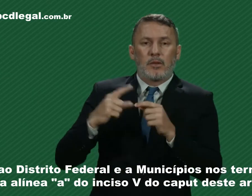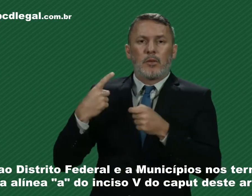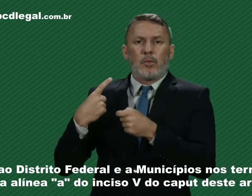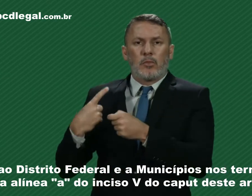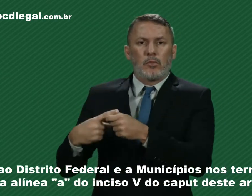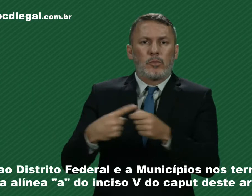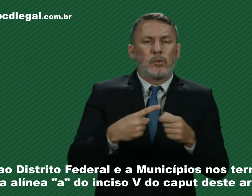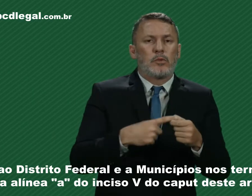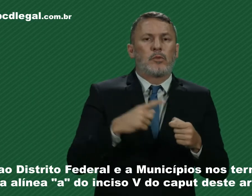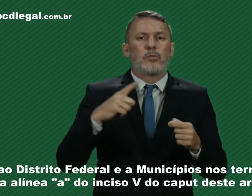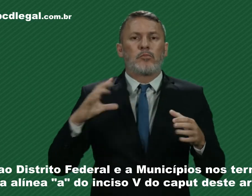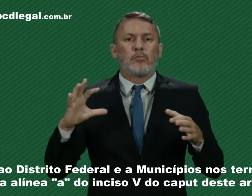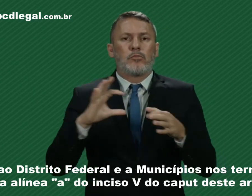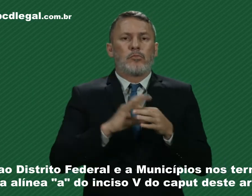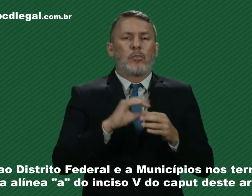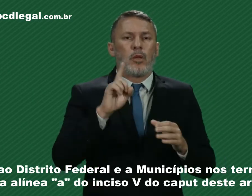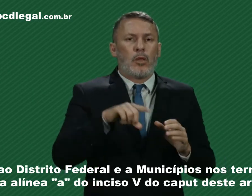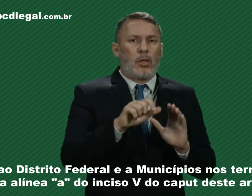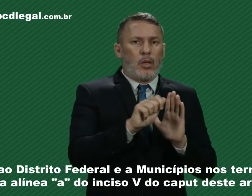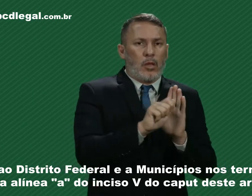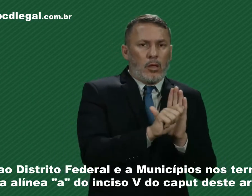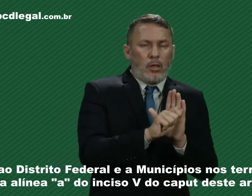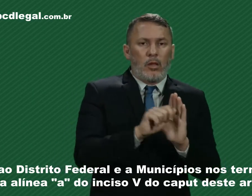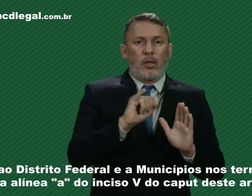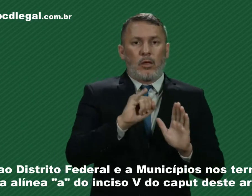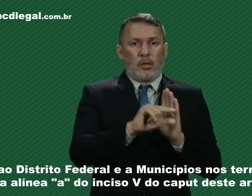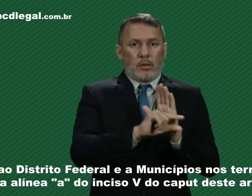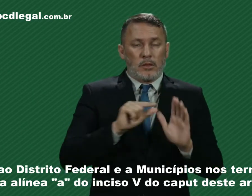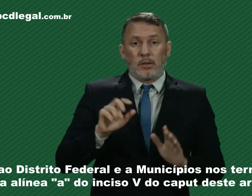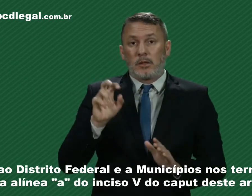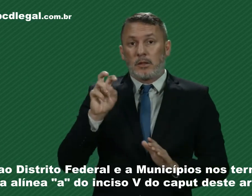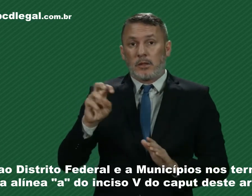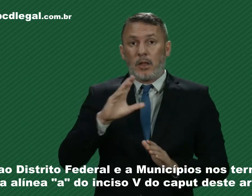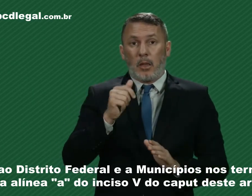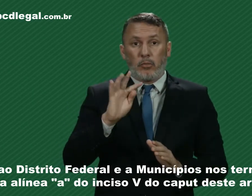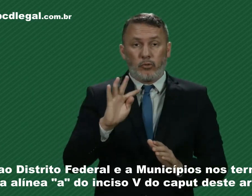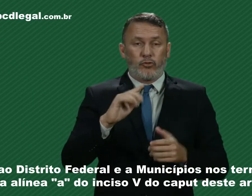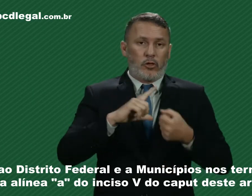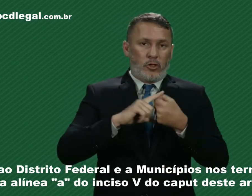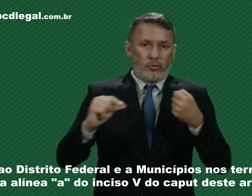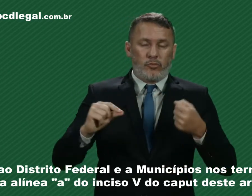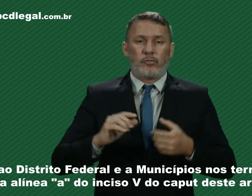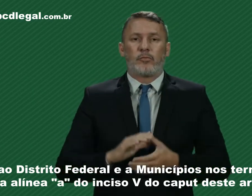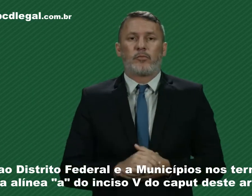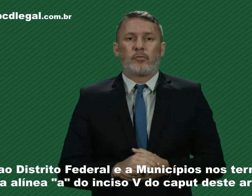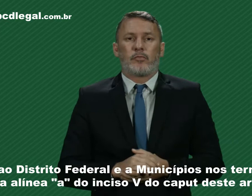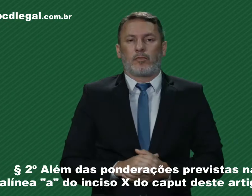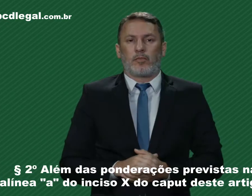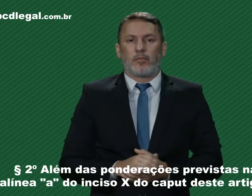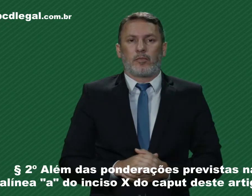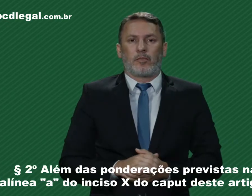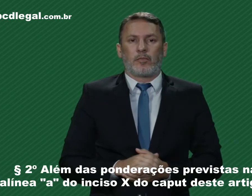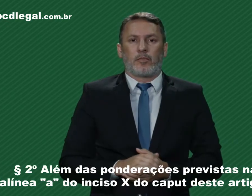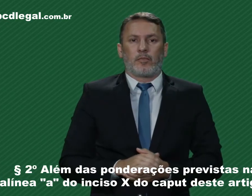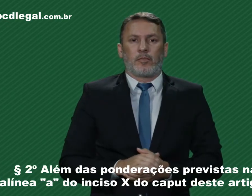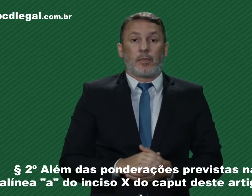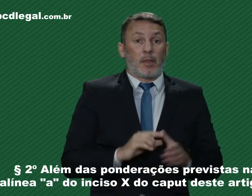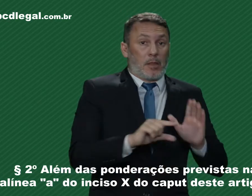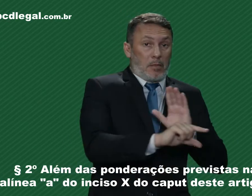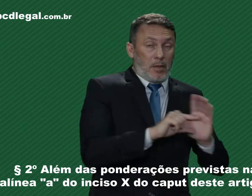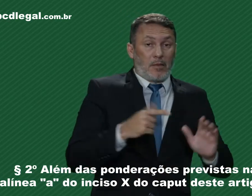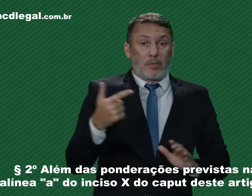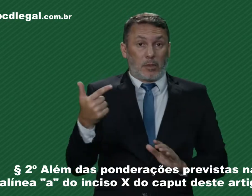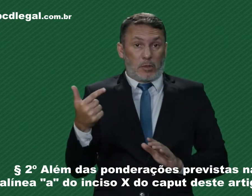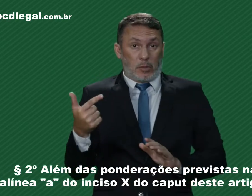a municípios nos termos da linha A do inciso 5 do caput deste artigo. Parágrafo